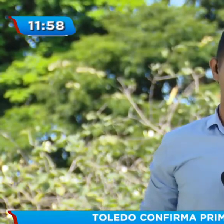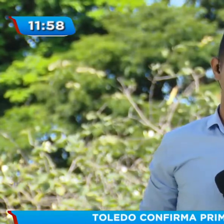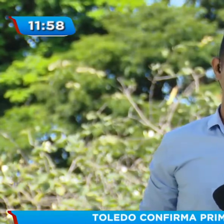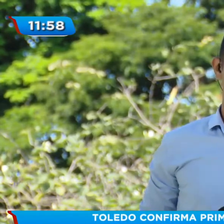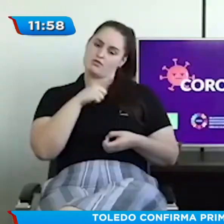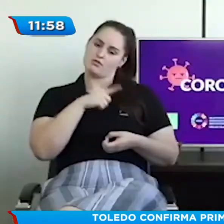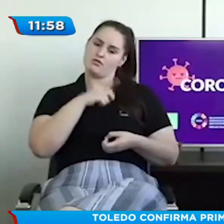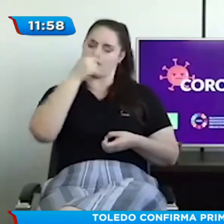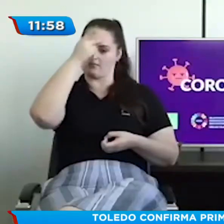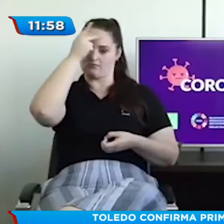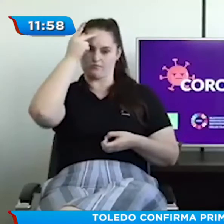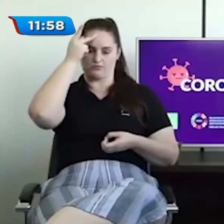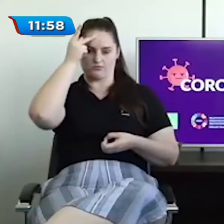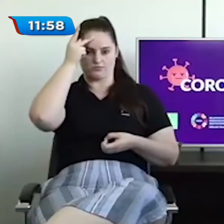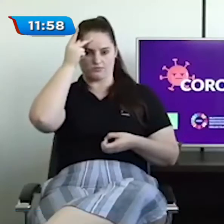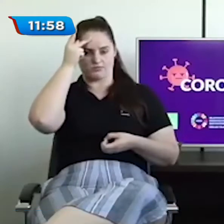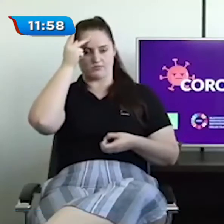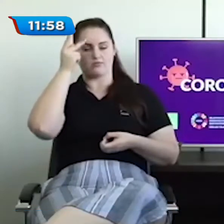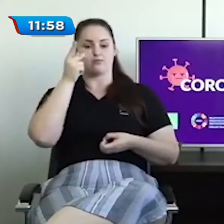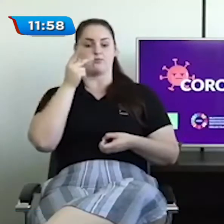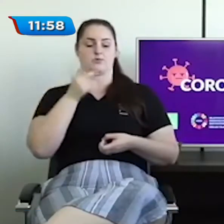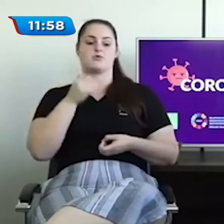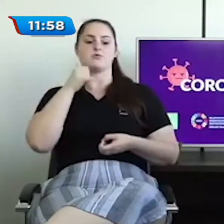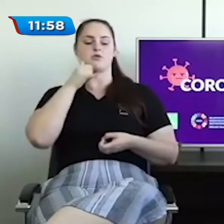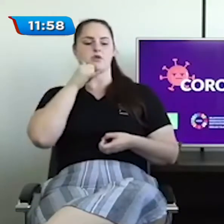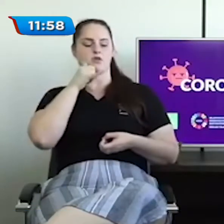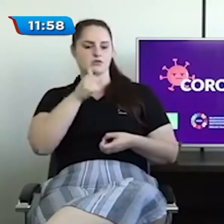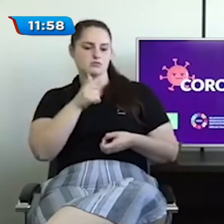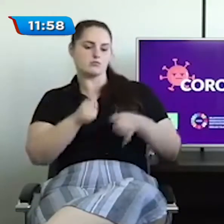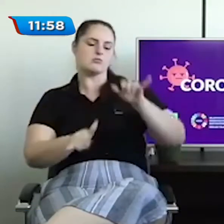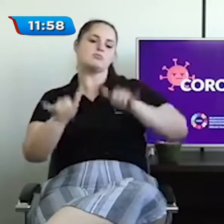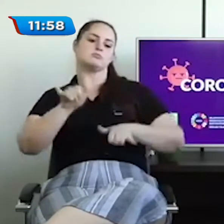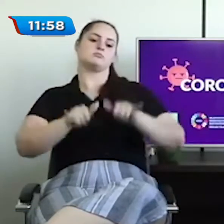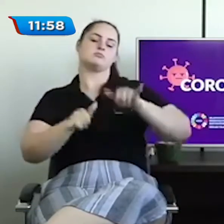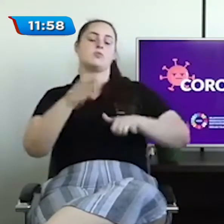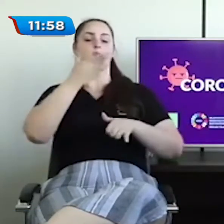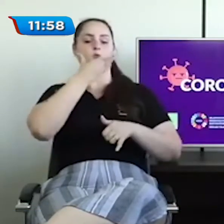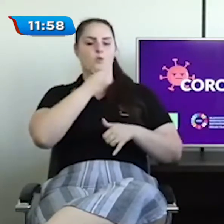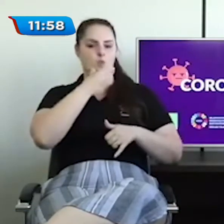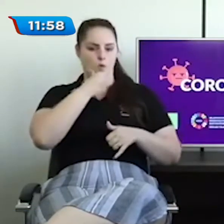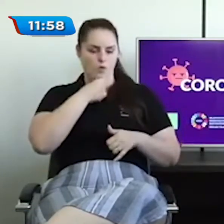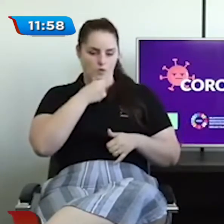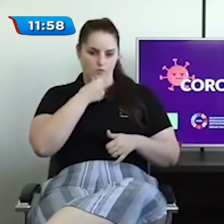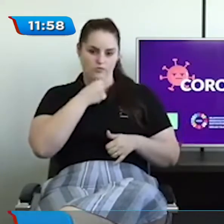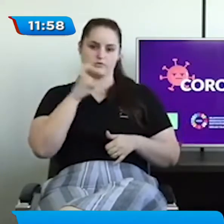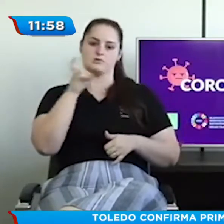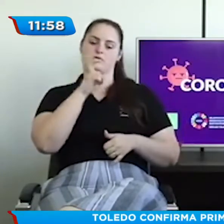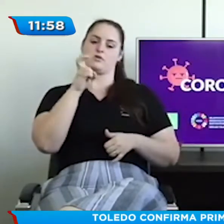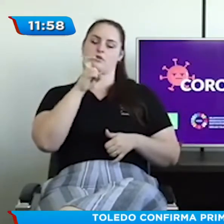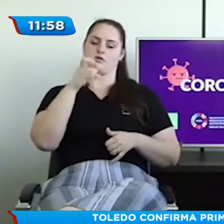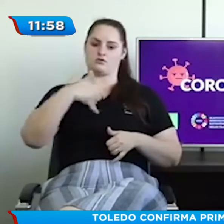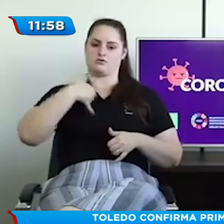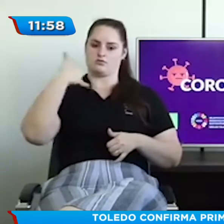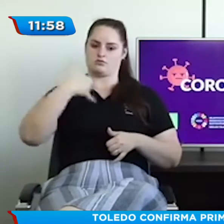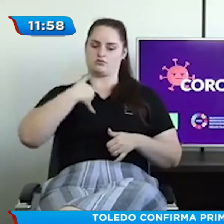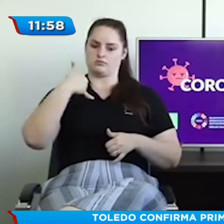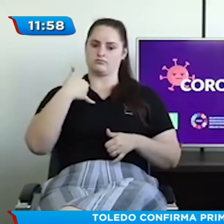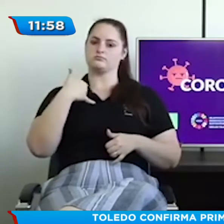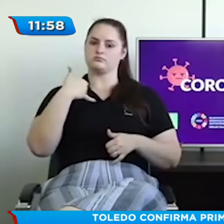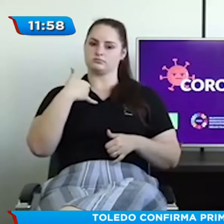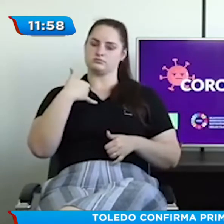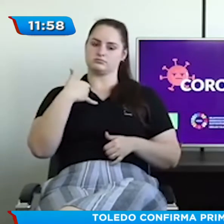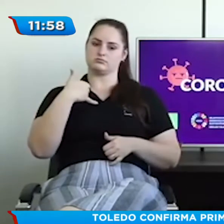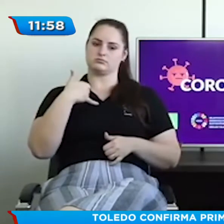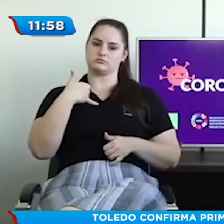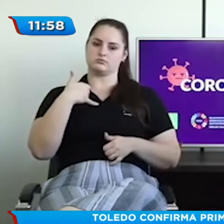da prefeitura. Trata-se de uma pessoa do sexo masculino, de 55 anos. Que iniciou sintomas